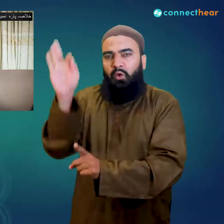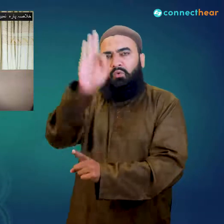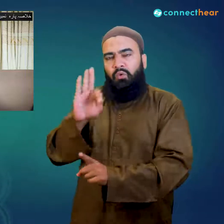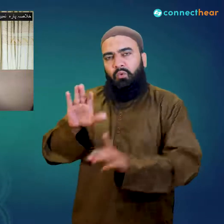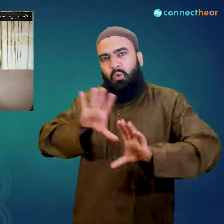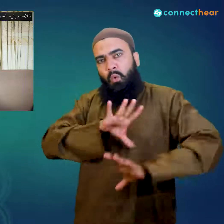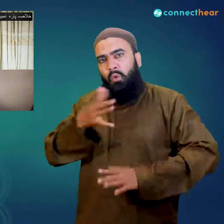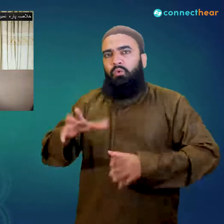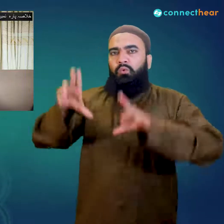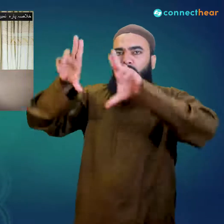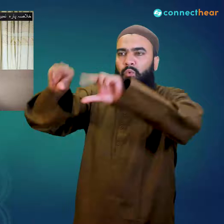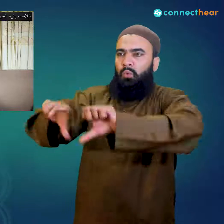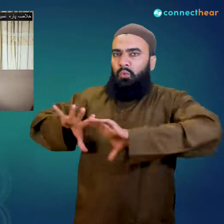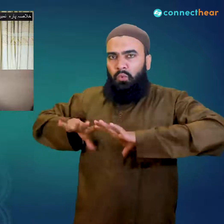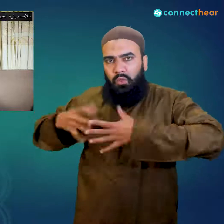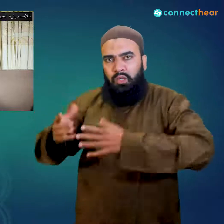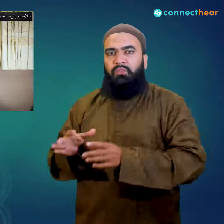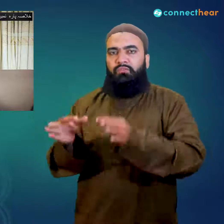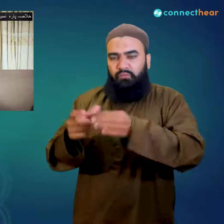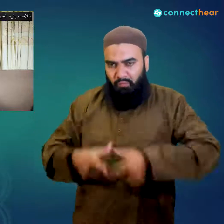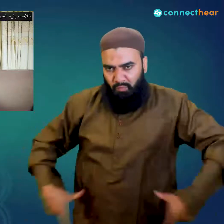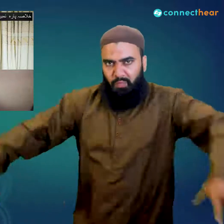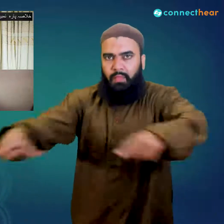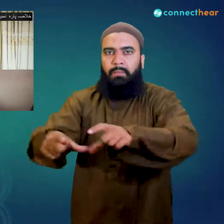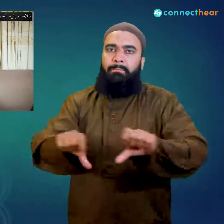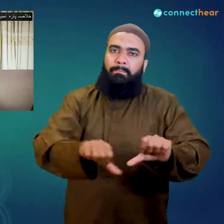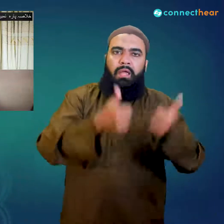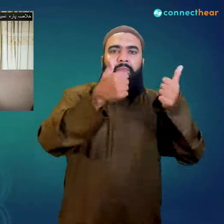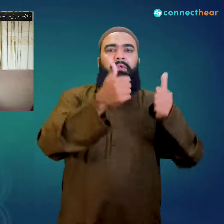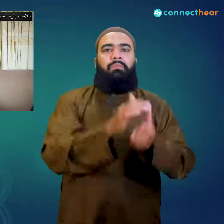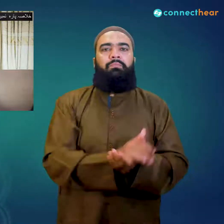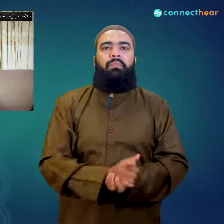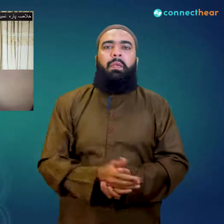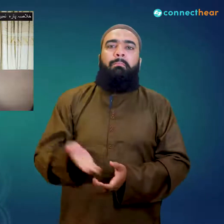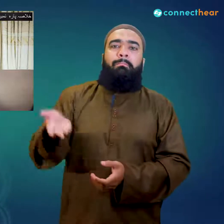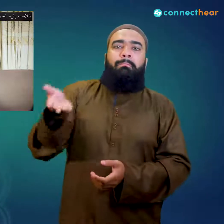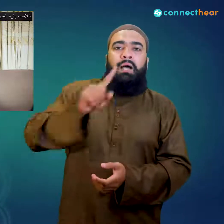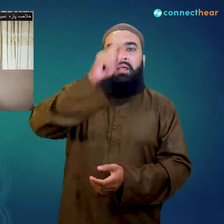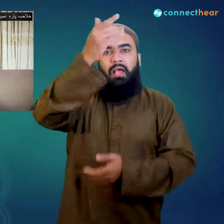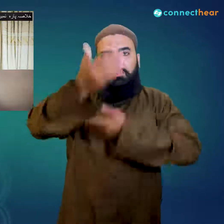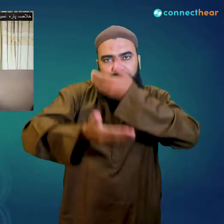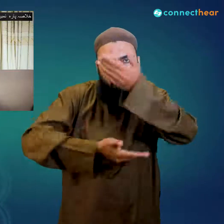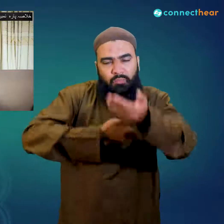بھیجا۔ پھر موسیٰ علیہ السلام کی امت بنی اسرائیل پر اللہ